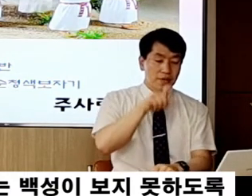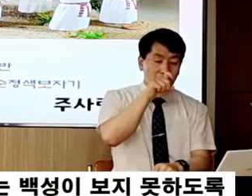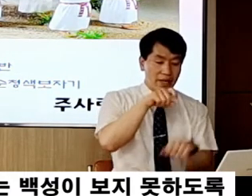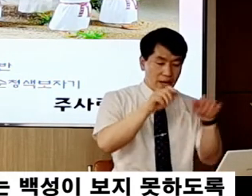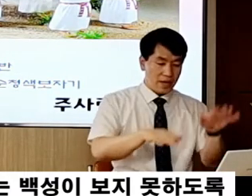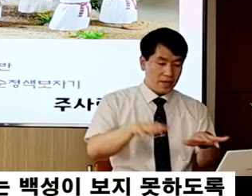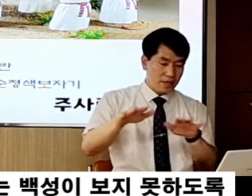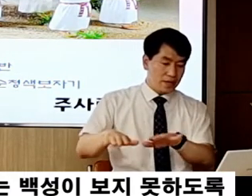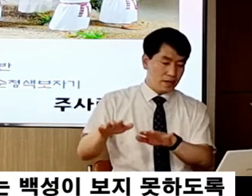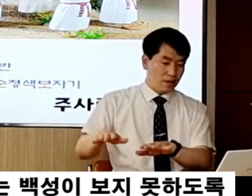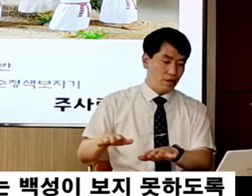해달